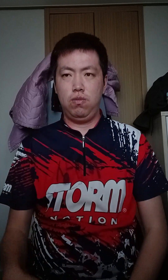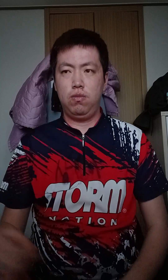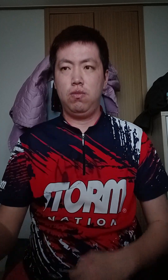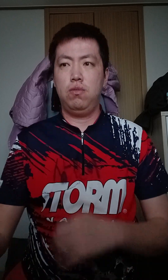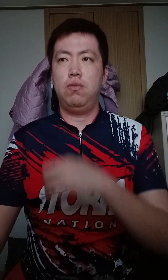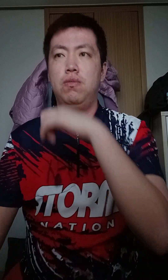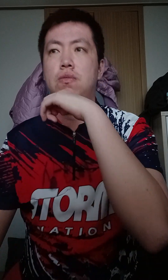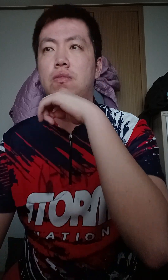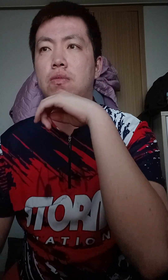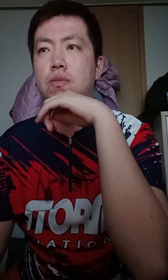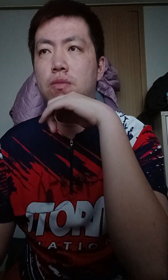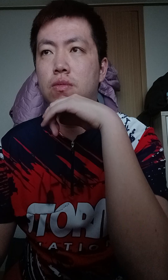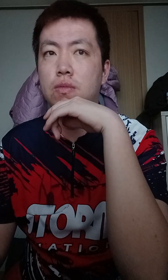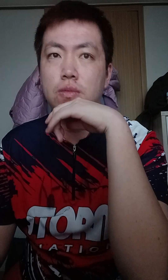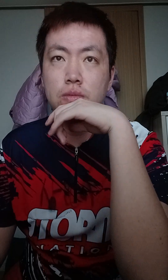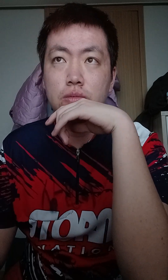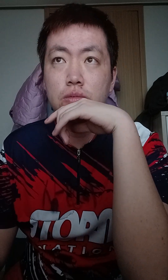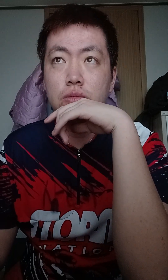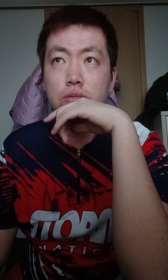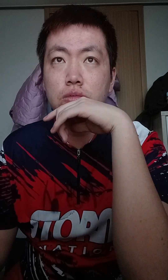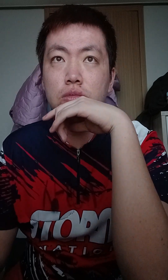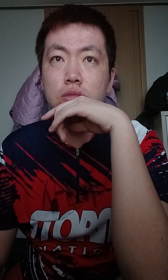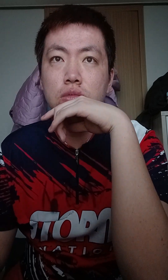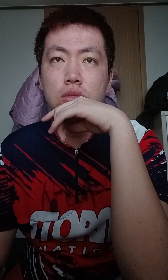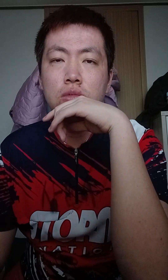안준호입니다. 스튜어디스 몸매 유지 비결.